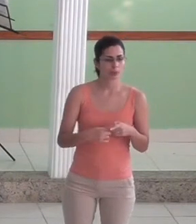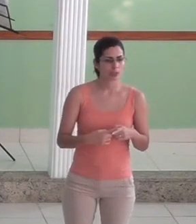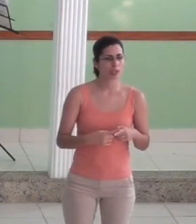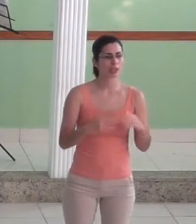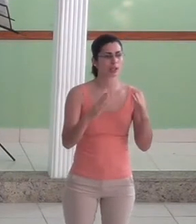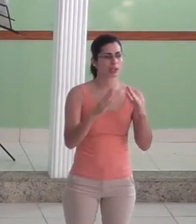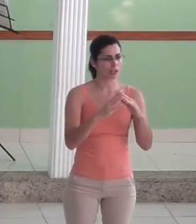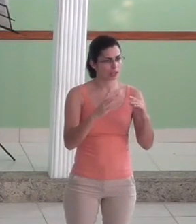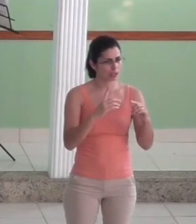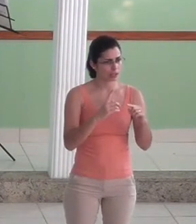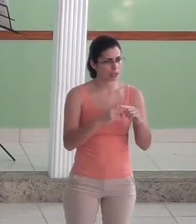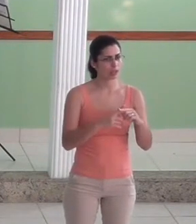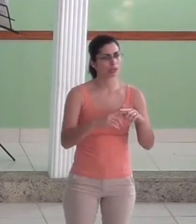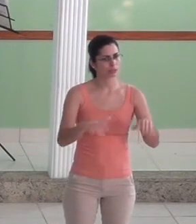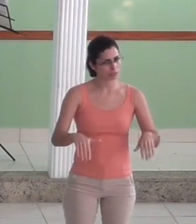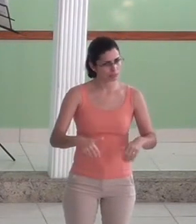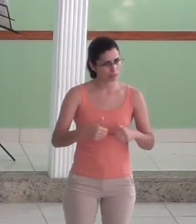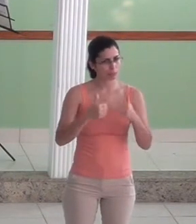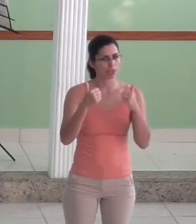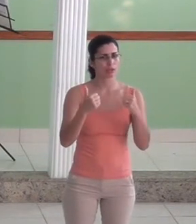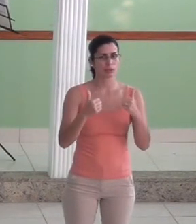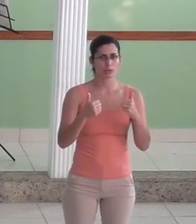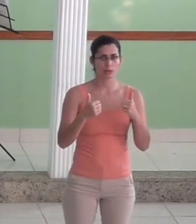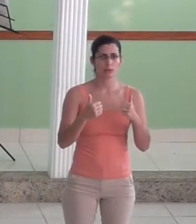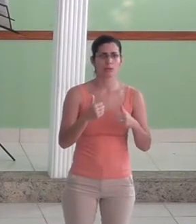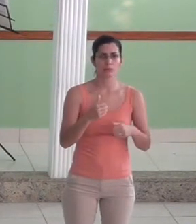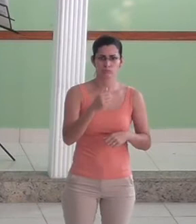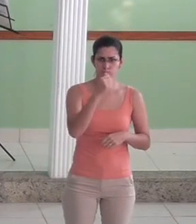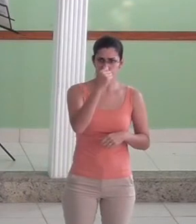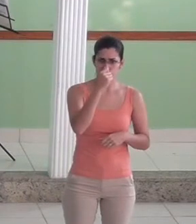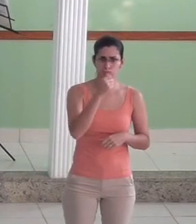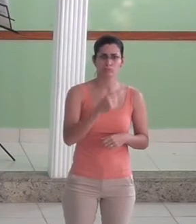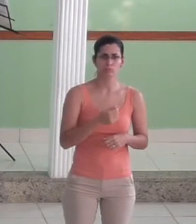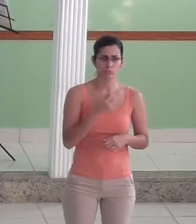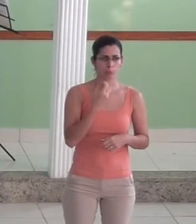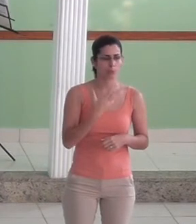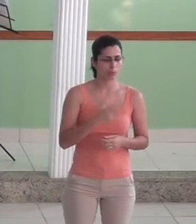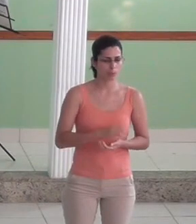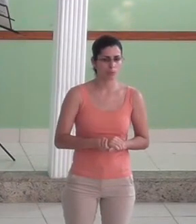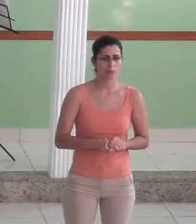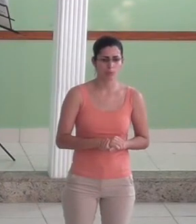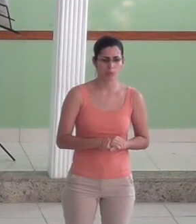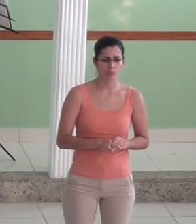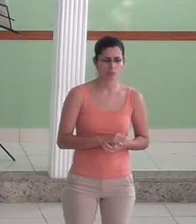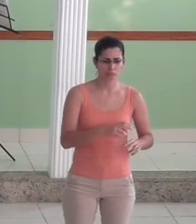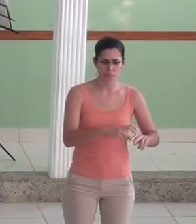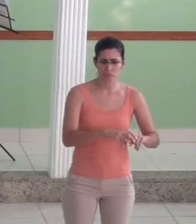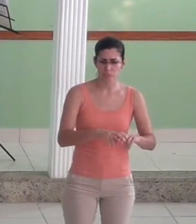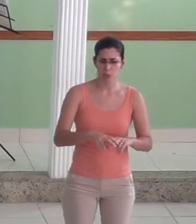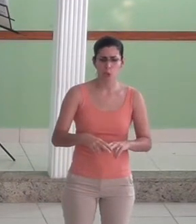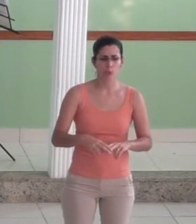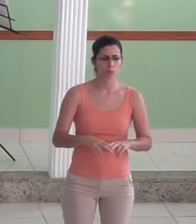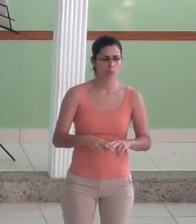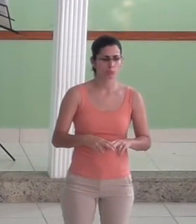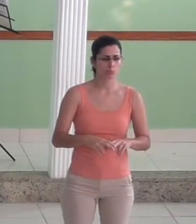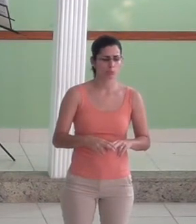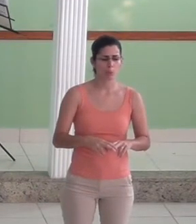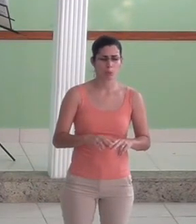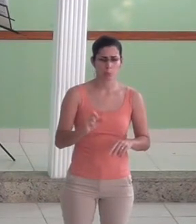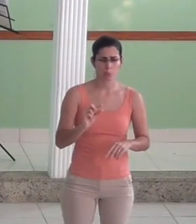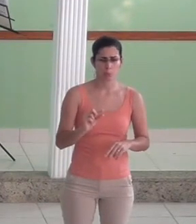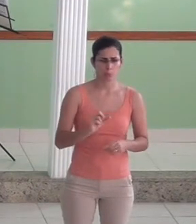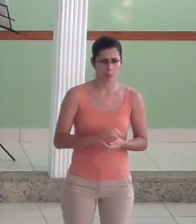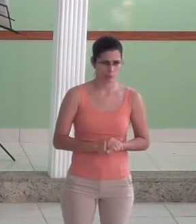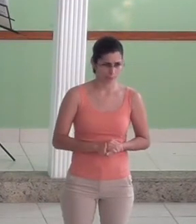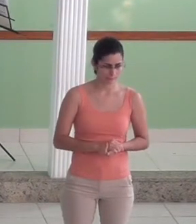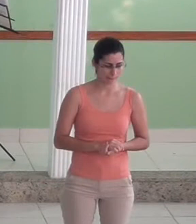está quase completamente lotada, apenas alguns lugares na galeria, uns poucos lugares aqui no meio. Isso é bom, nós